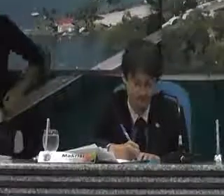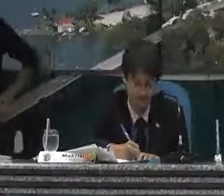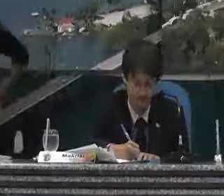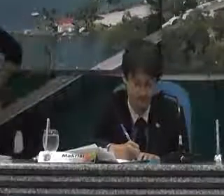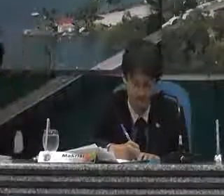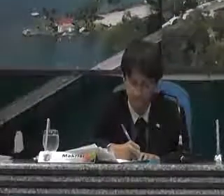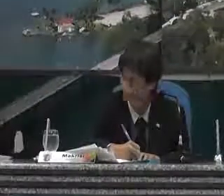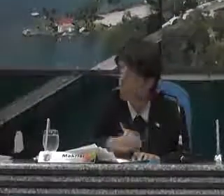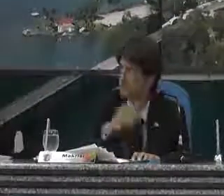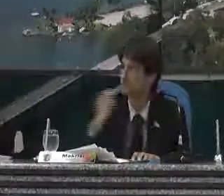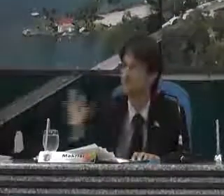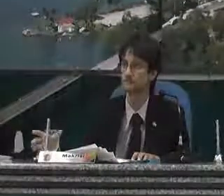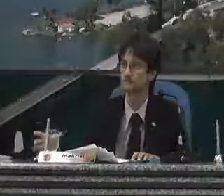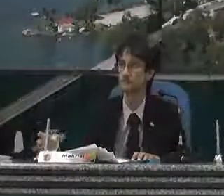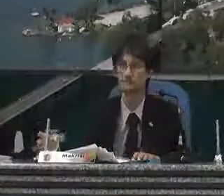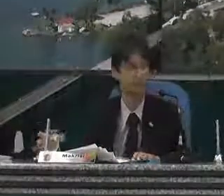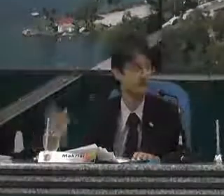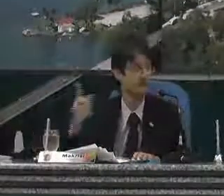Macrise.